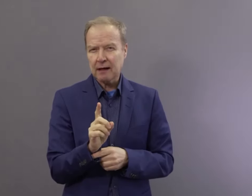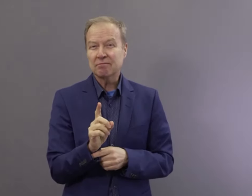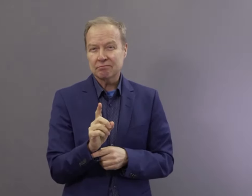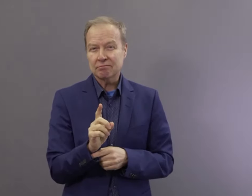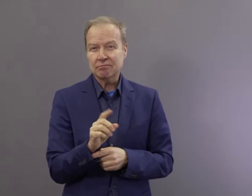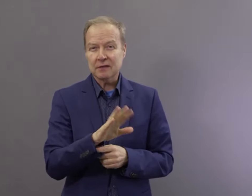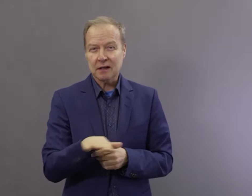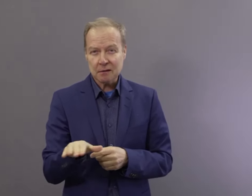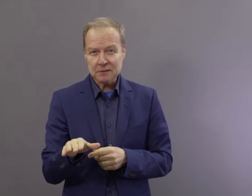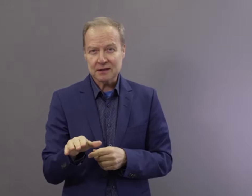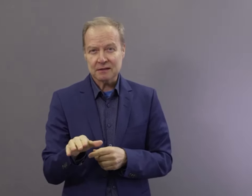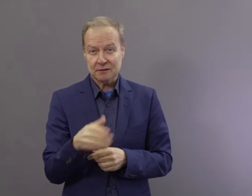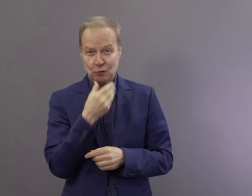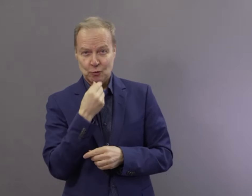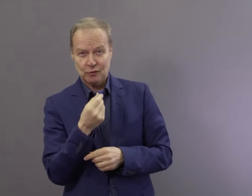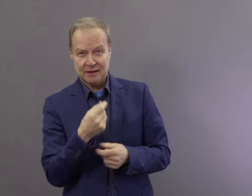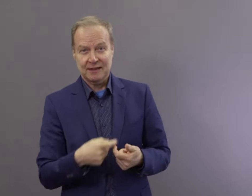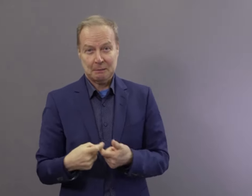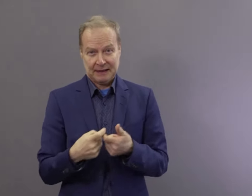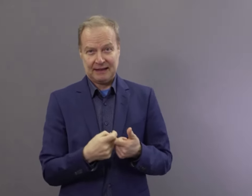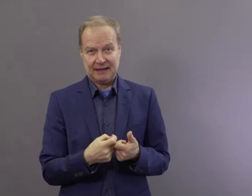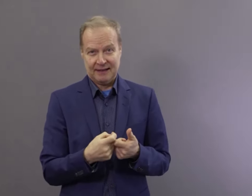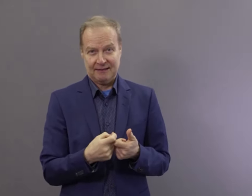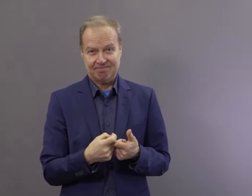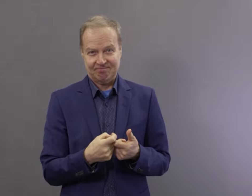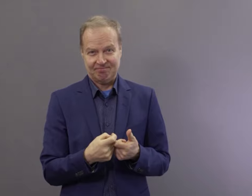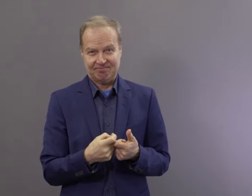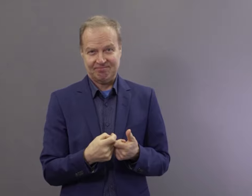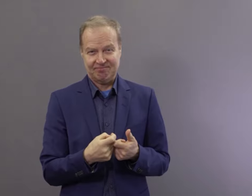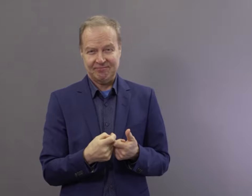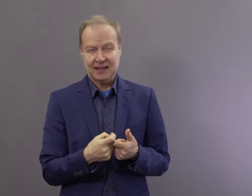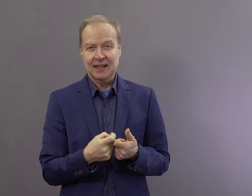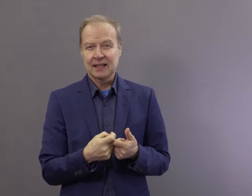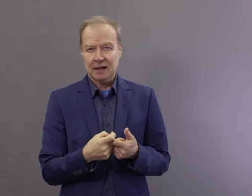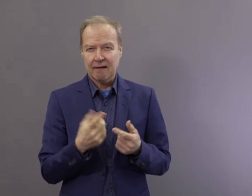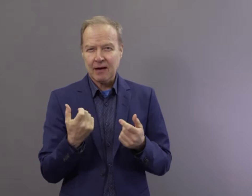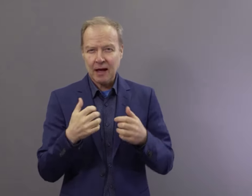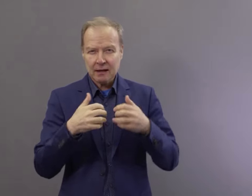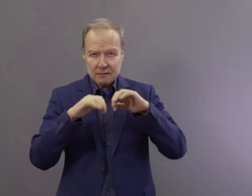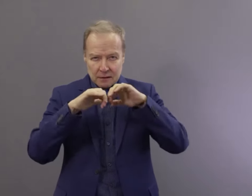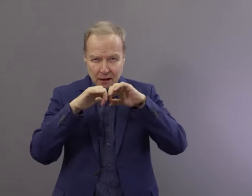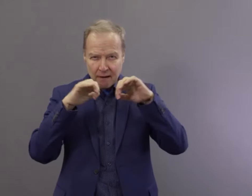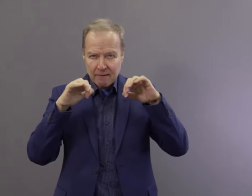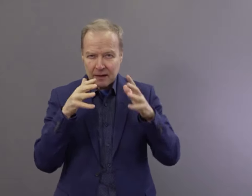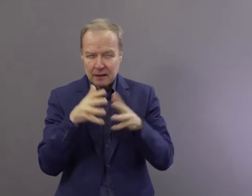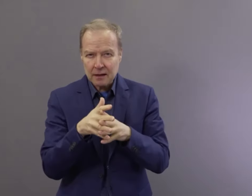punainen lanka. Se on lapset ja nuoret ja perheet.